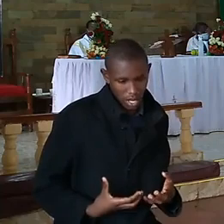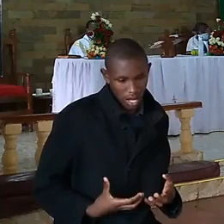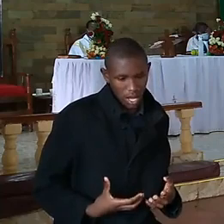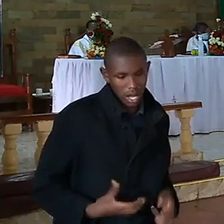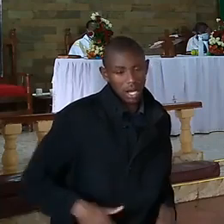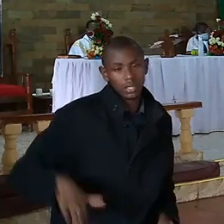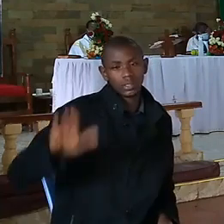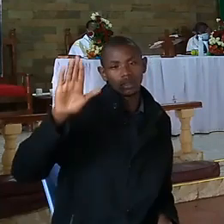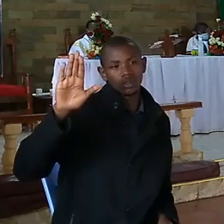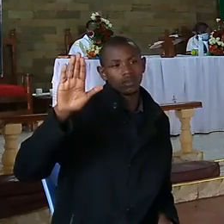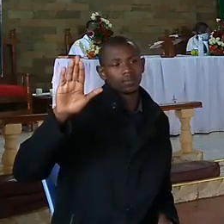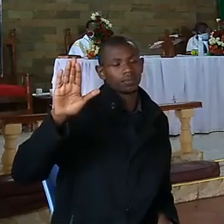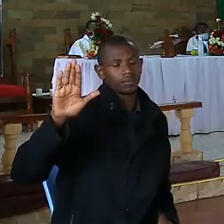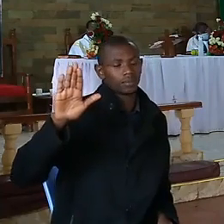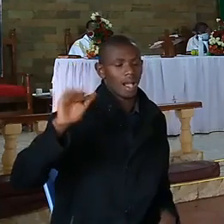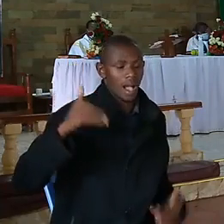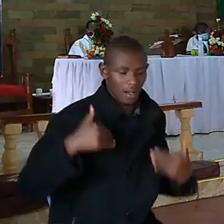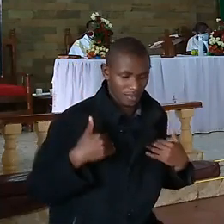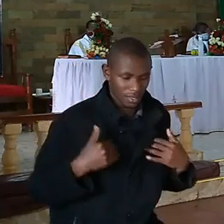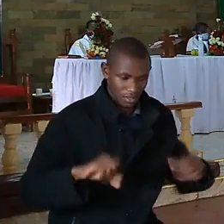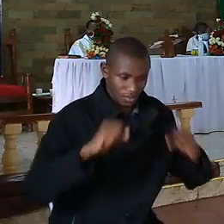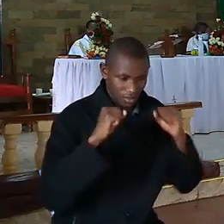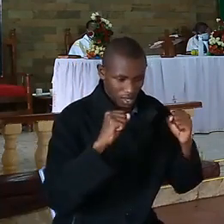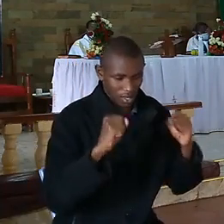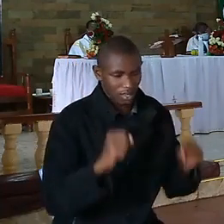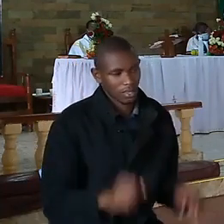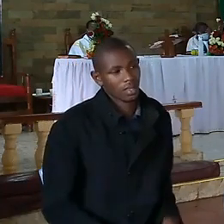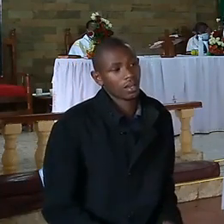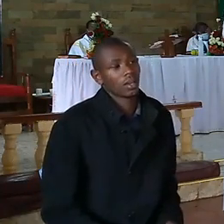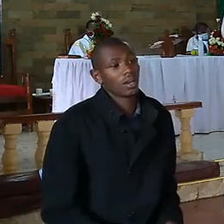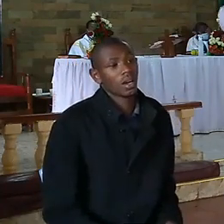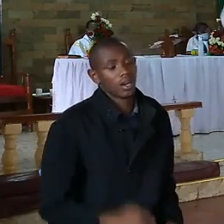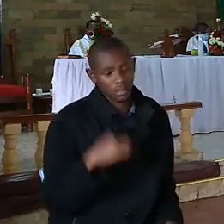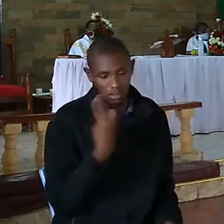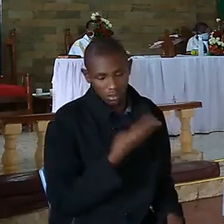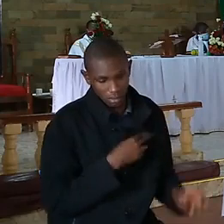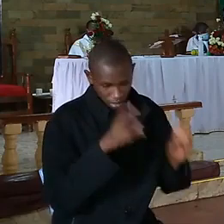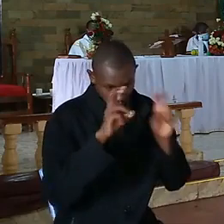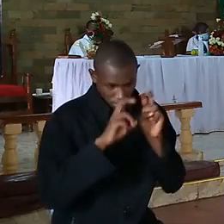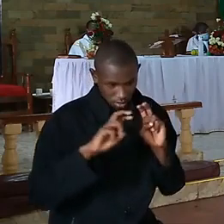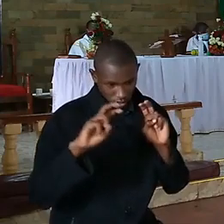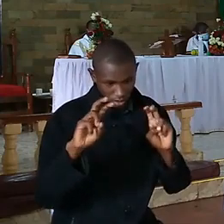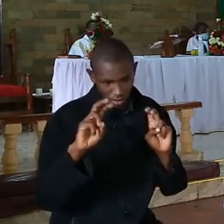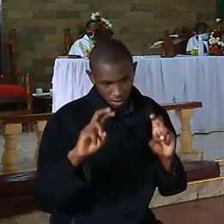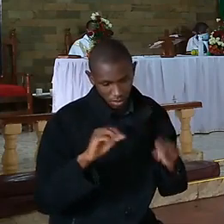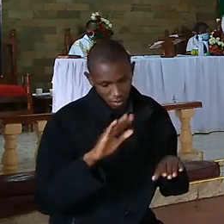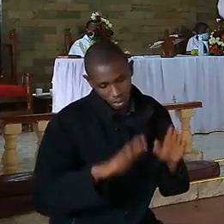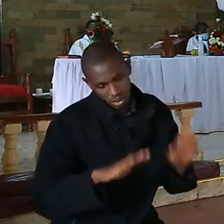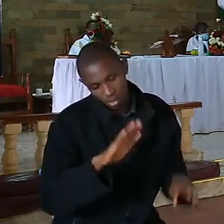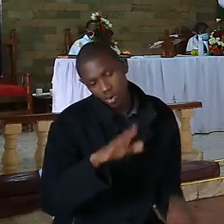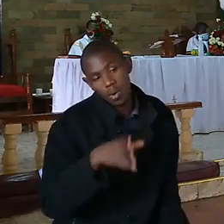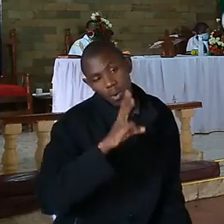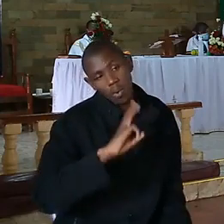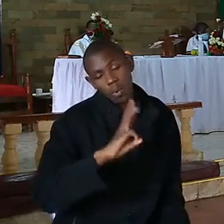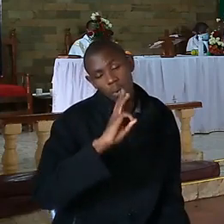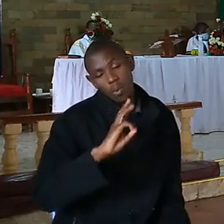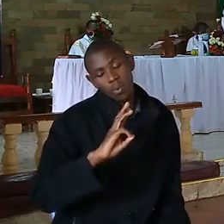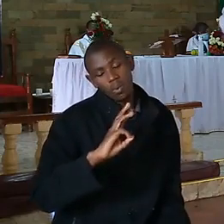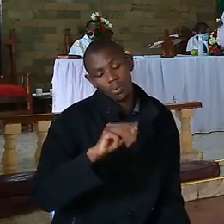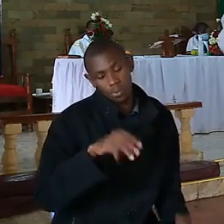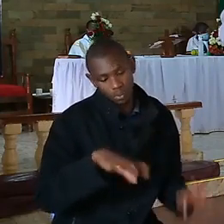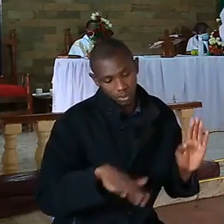gwake ni kuri hinya na no kuhote gutukinyira na nikio turona atuikanirie maaini na agituikania nduma